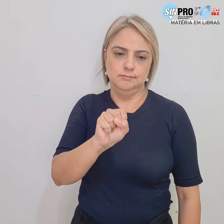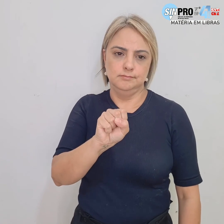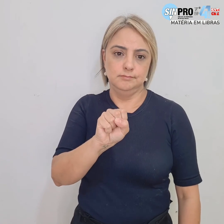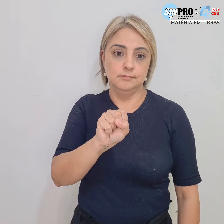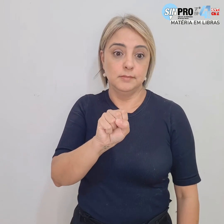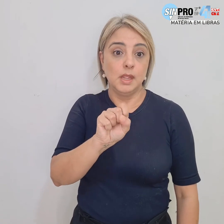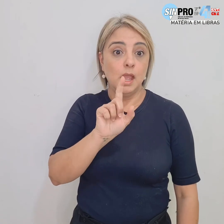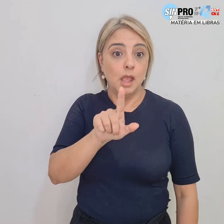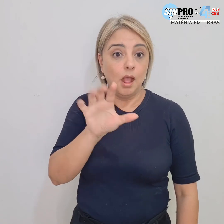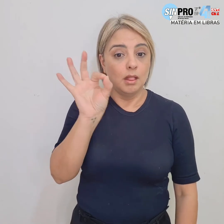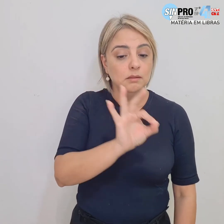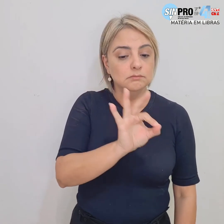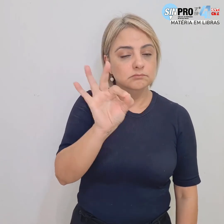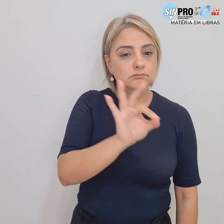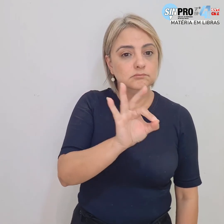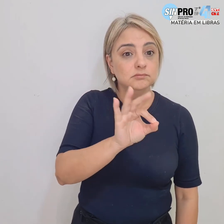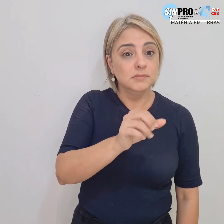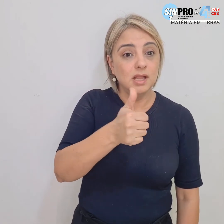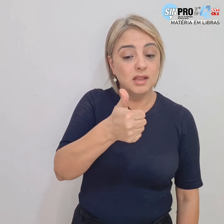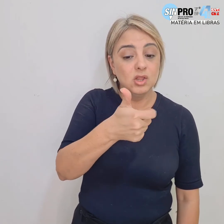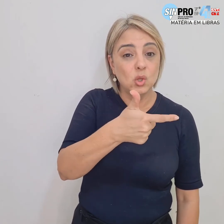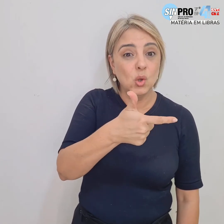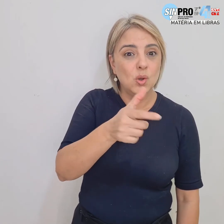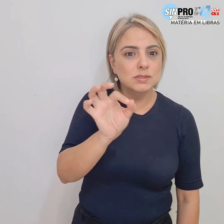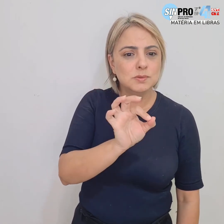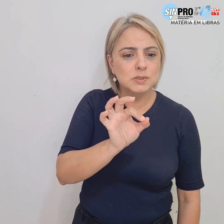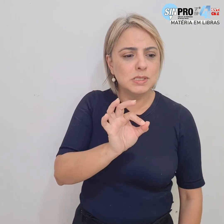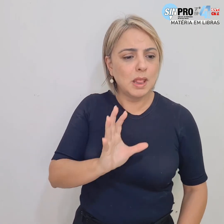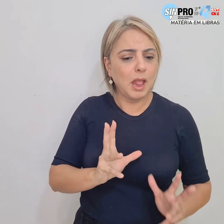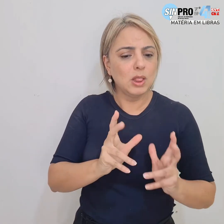cuja alíquota será de 12% para todos os setores,